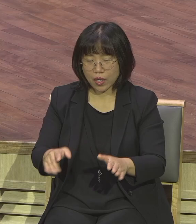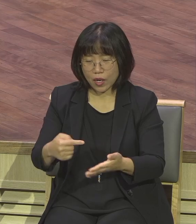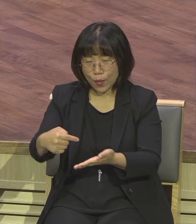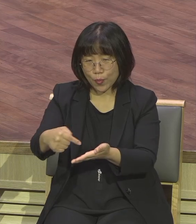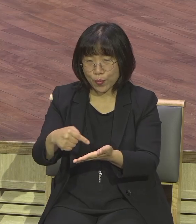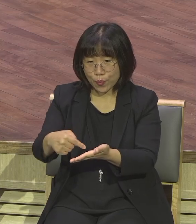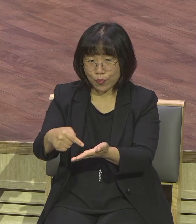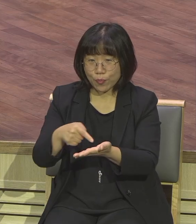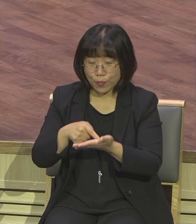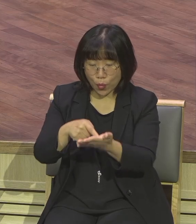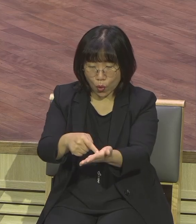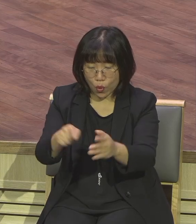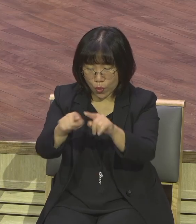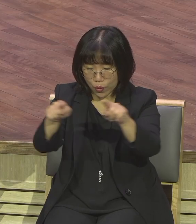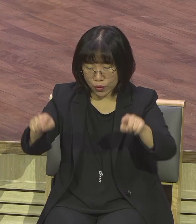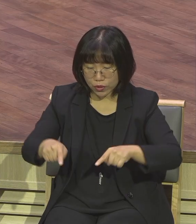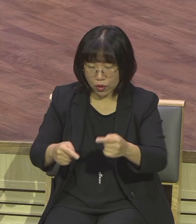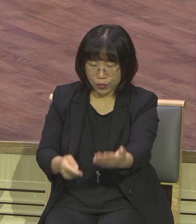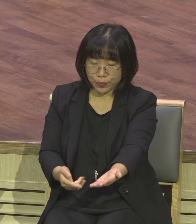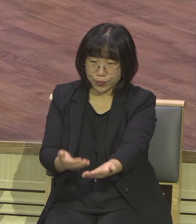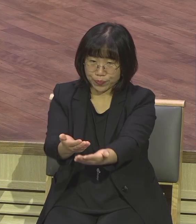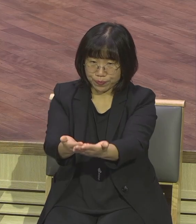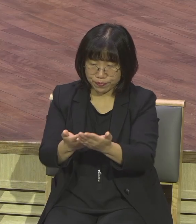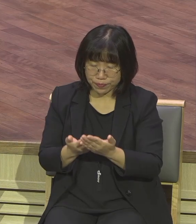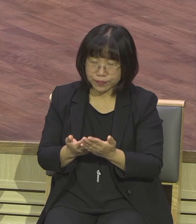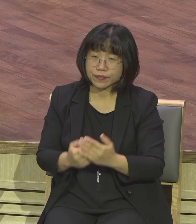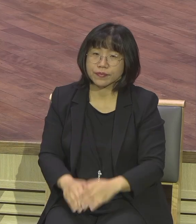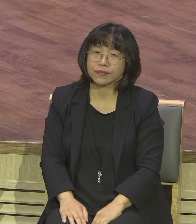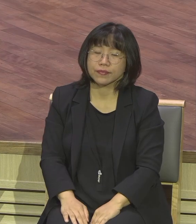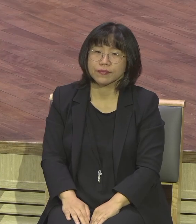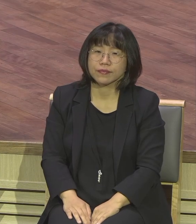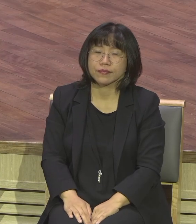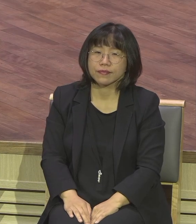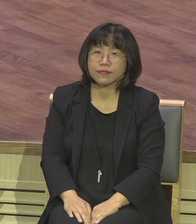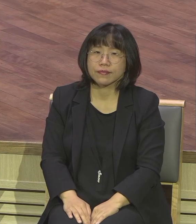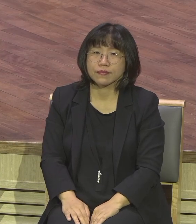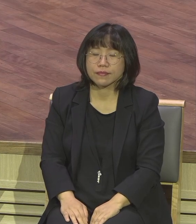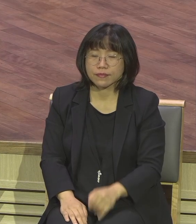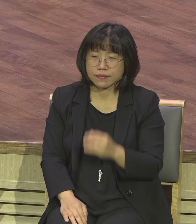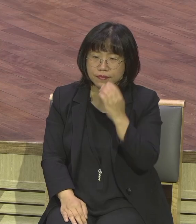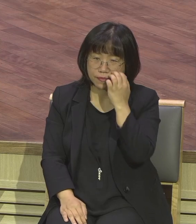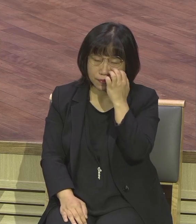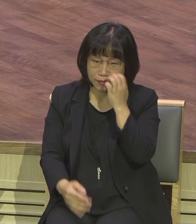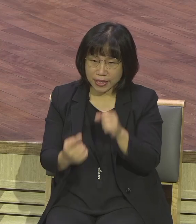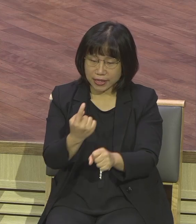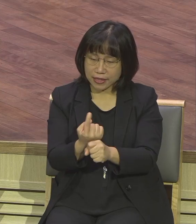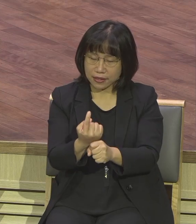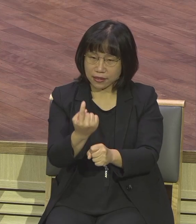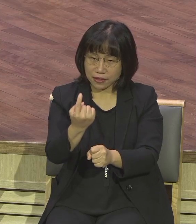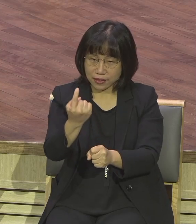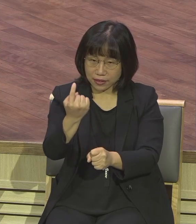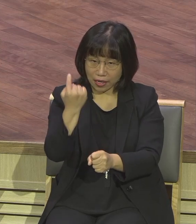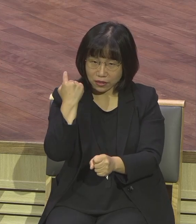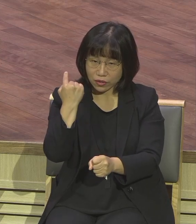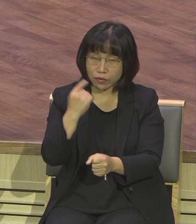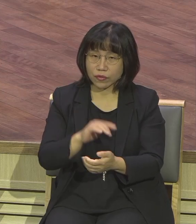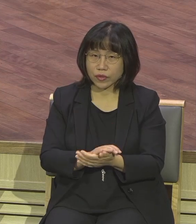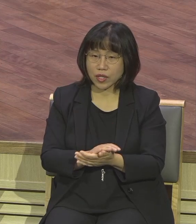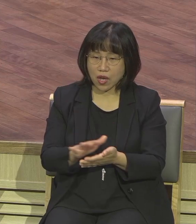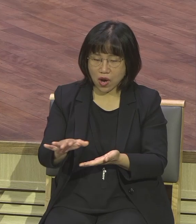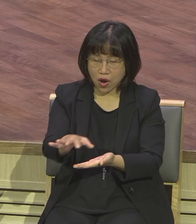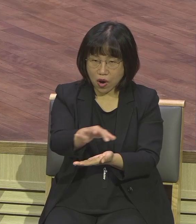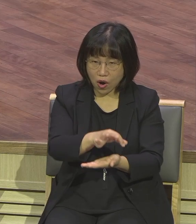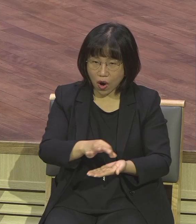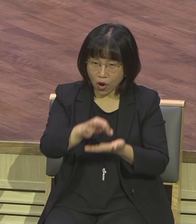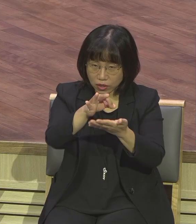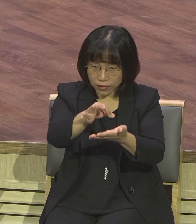보고서를 본부장 통해 받아보니까 작년에 그 코로나 이전에 그 헌금